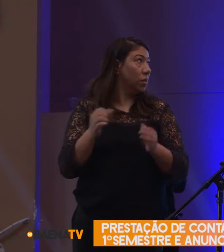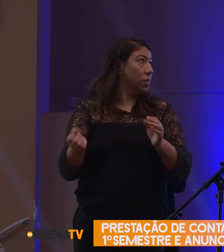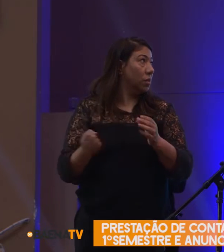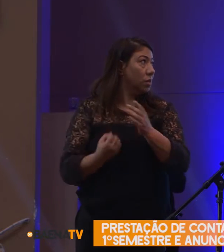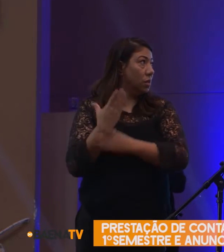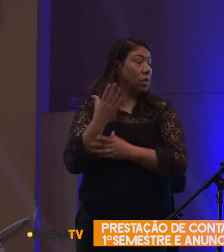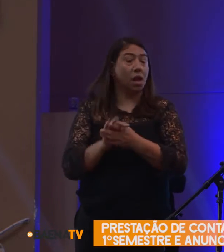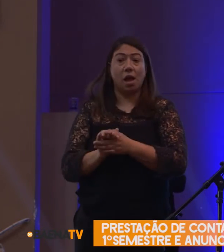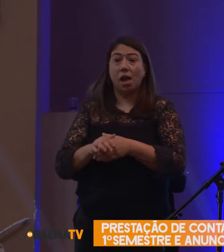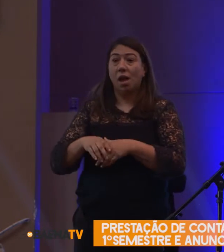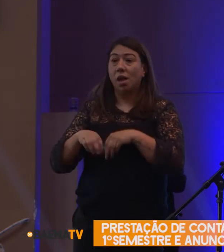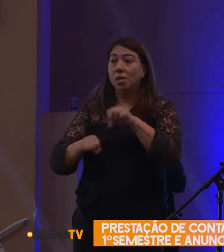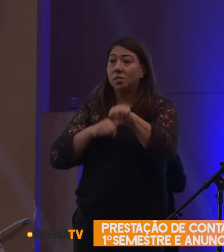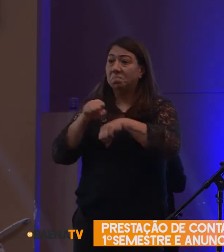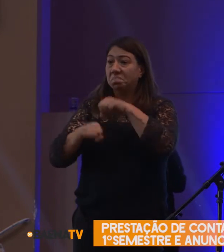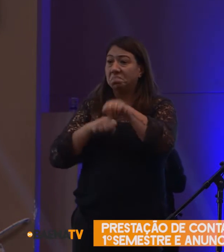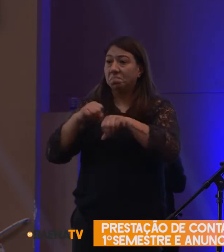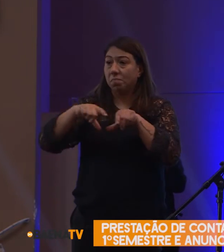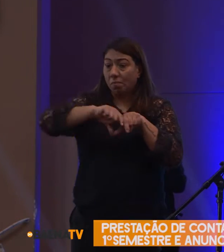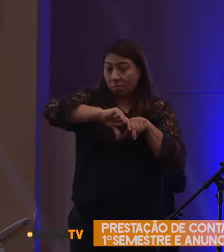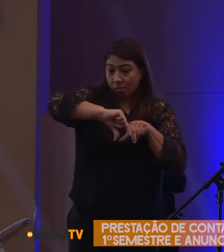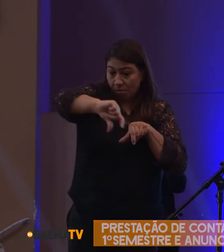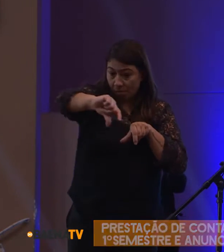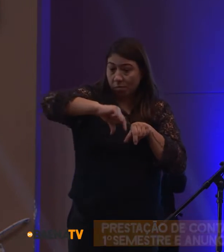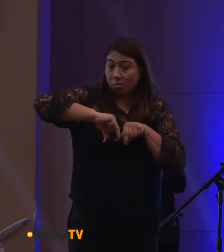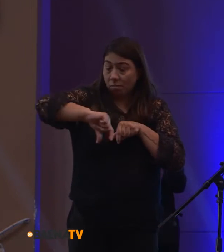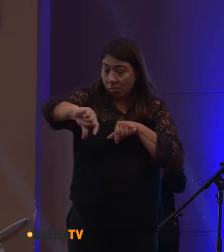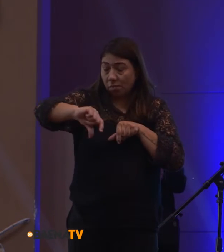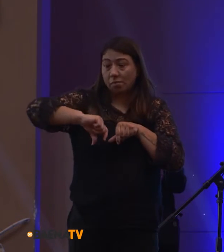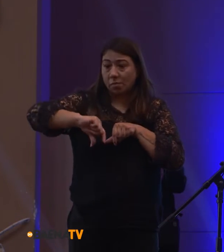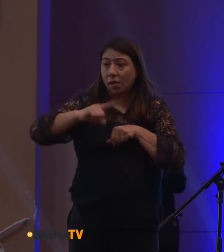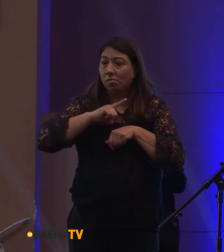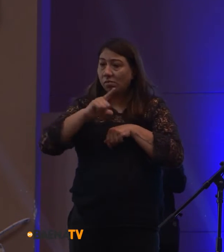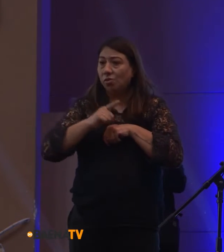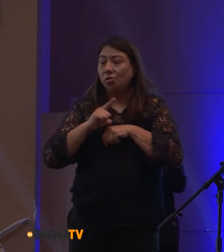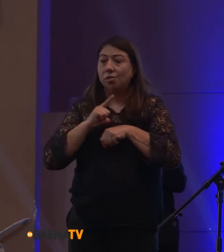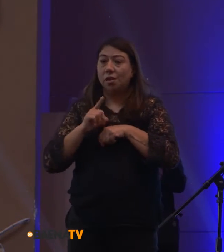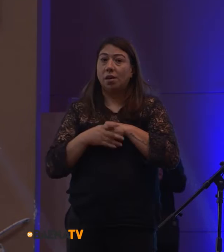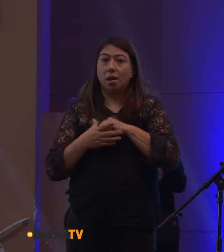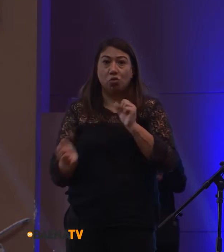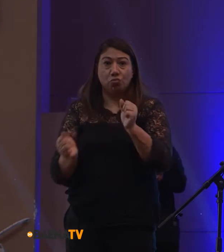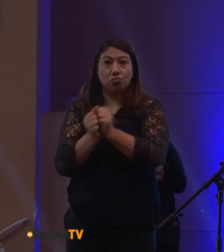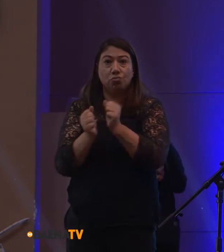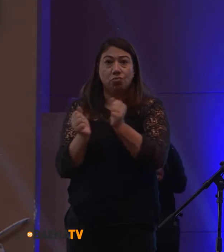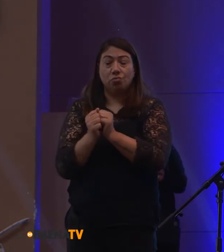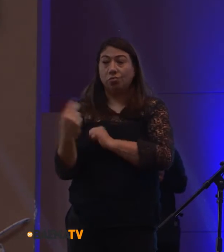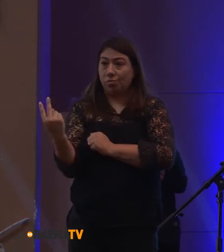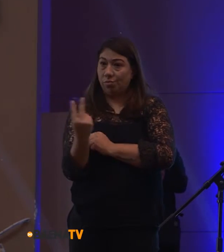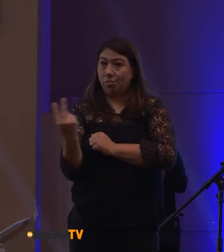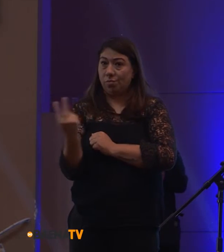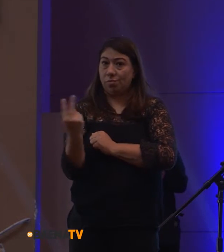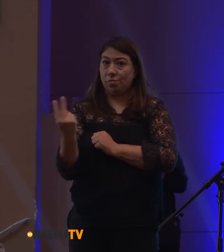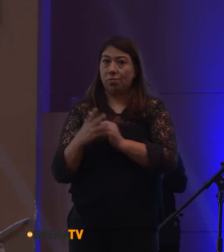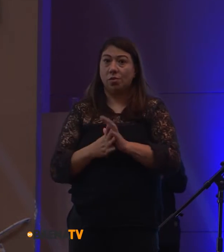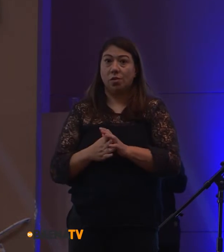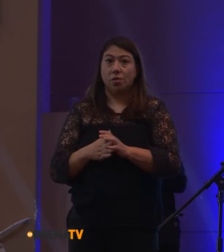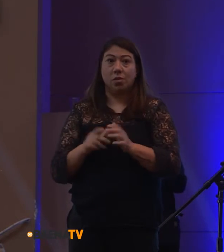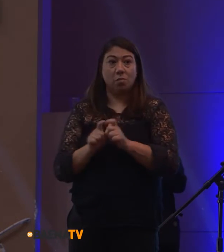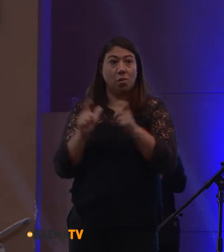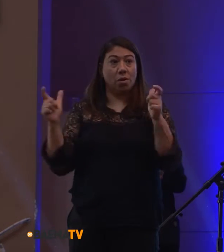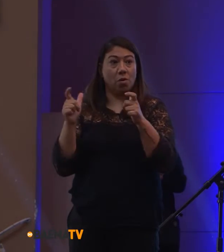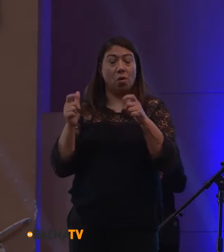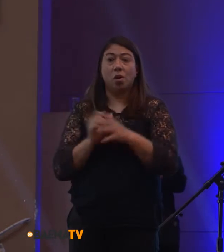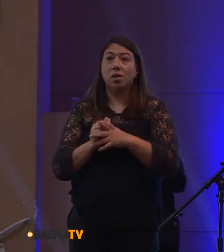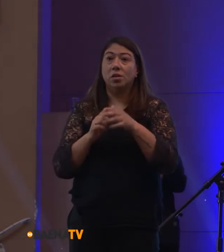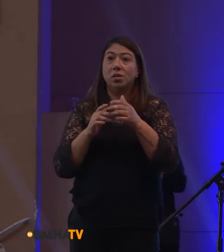de ciclovias e ciclofaixas que vão integrar os dois troncos maiores da cidade,